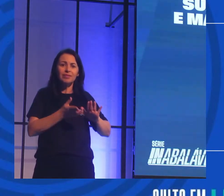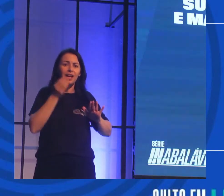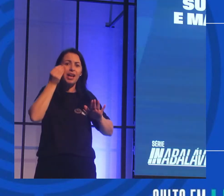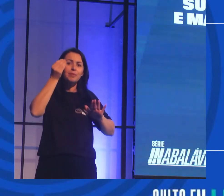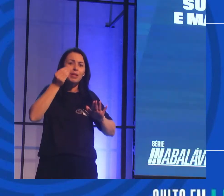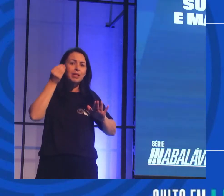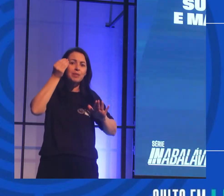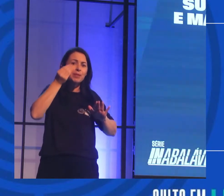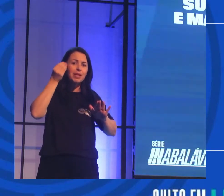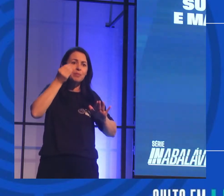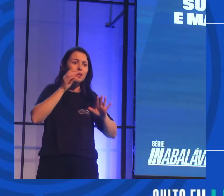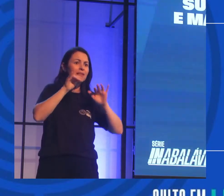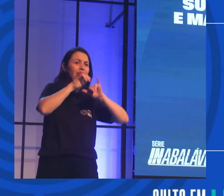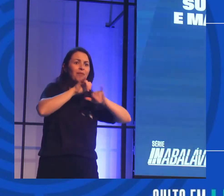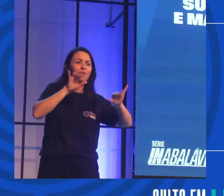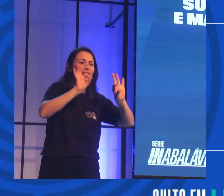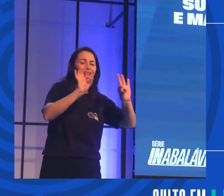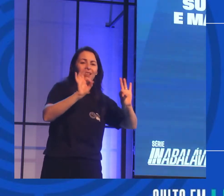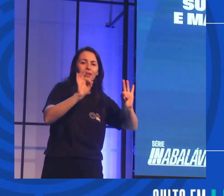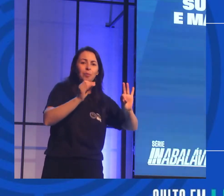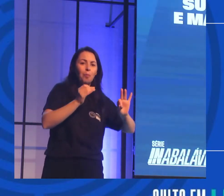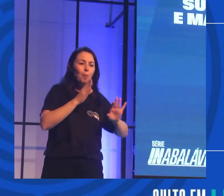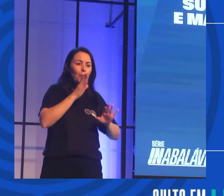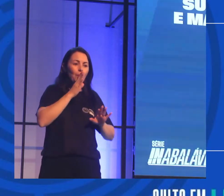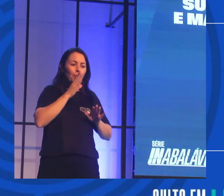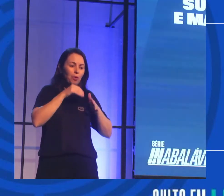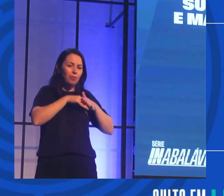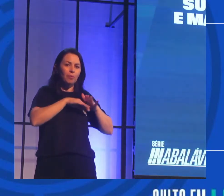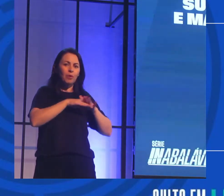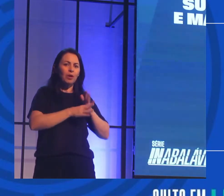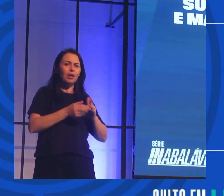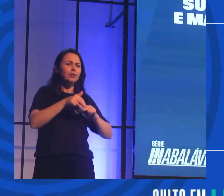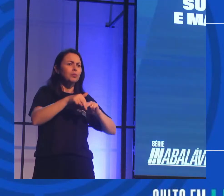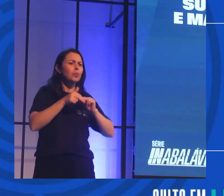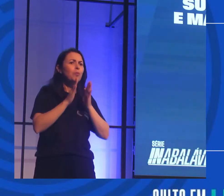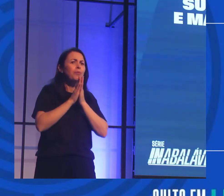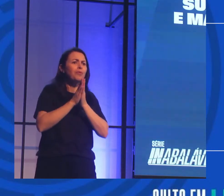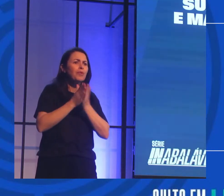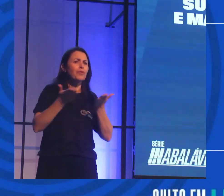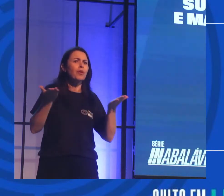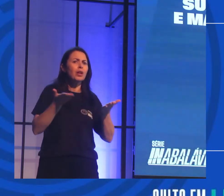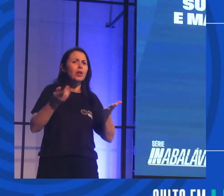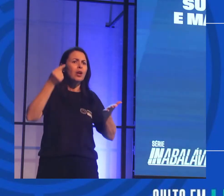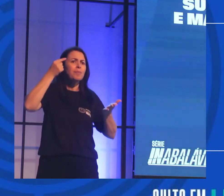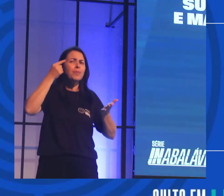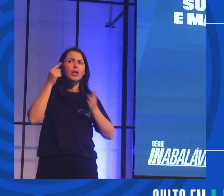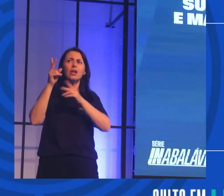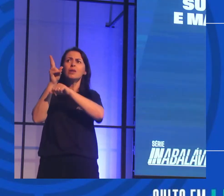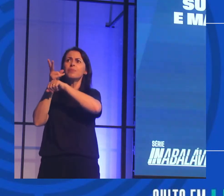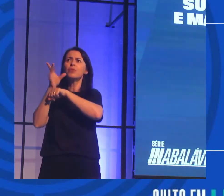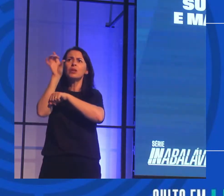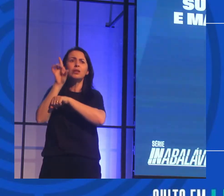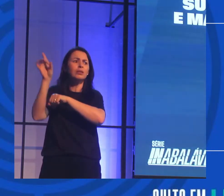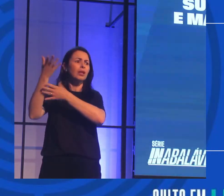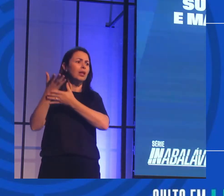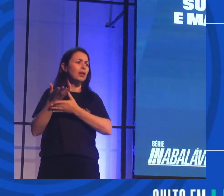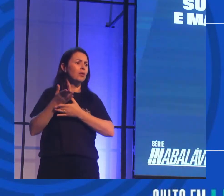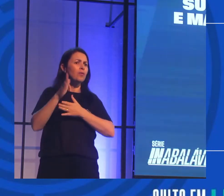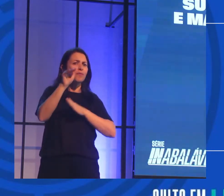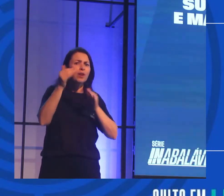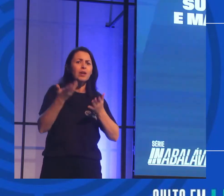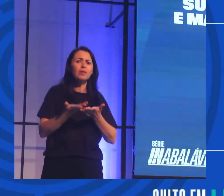céu. Pelo amor de Deus, ei, levanta. Busque a Deus, honre a Deus, sirva a Ele, de todo o